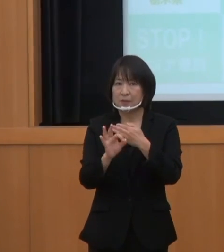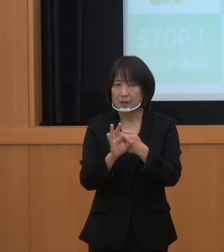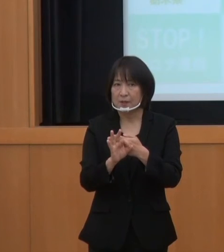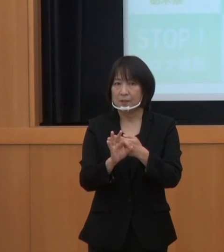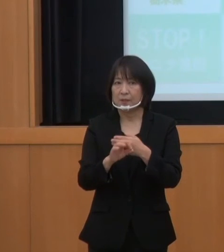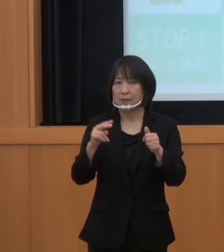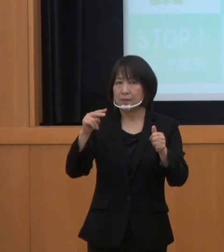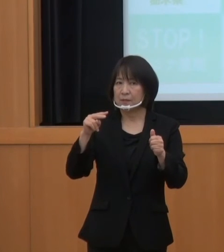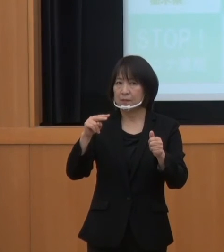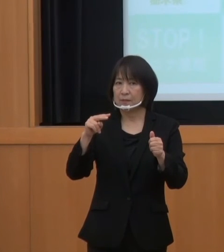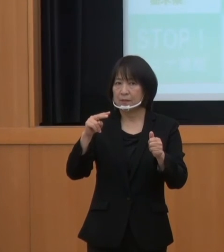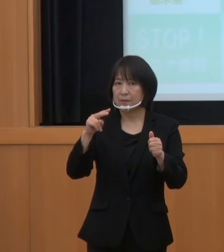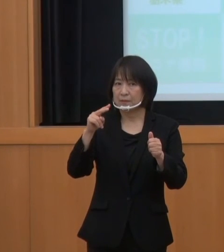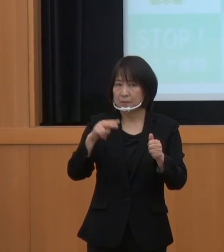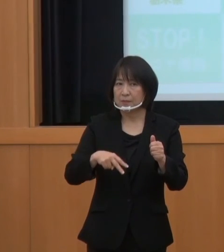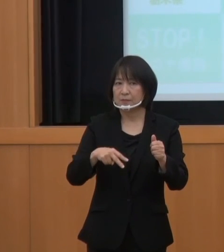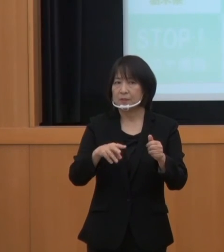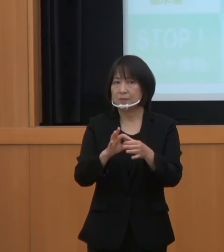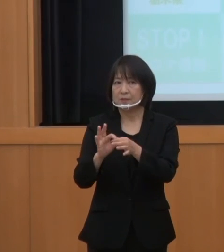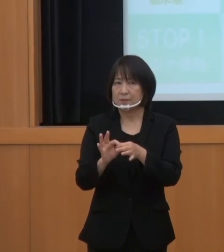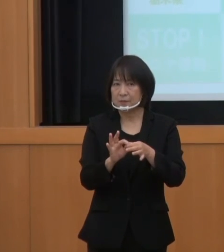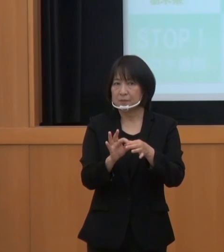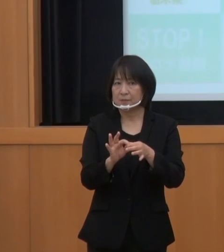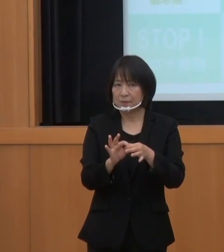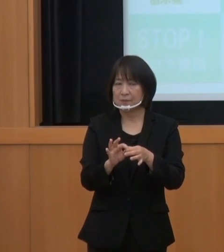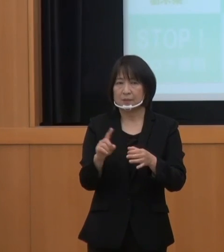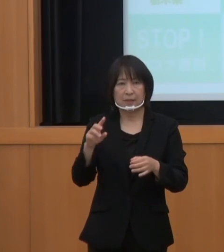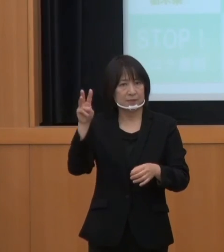を創設にあたって参考にした指標などがあれ